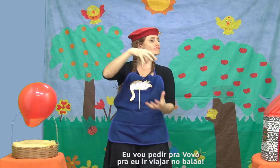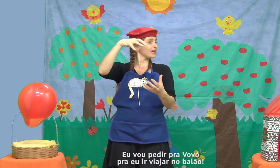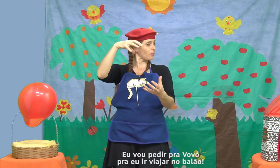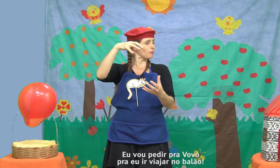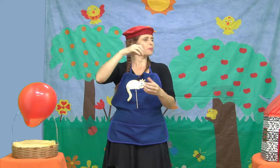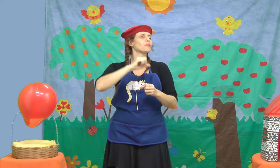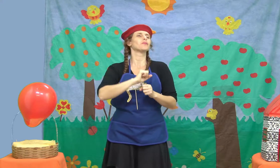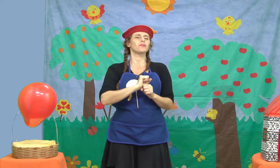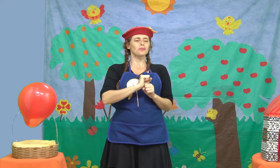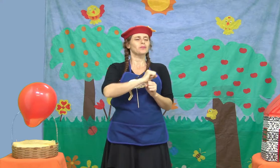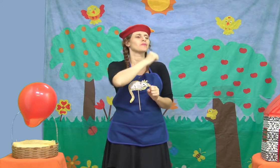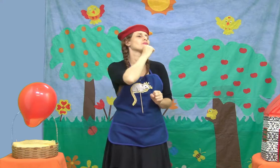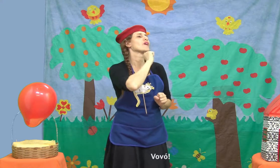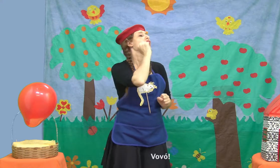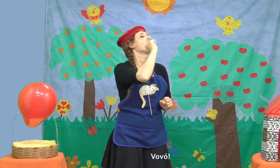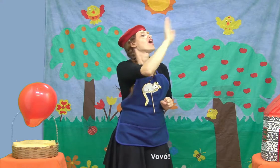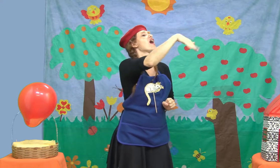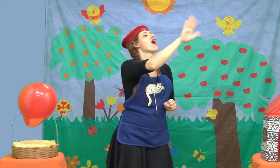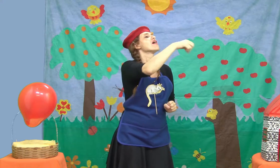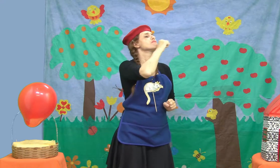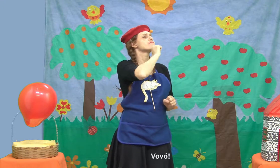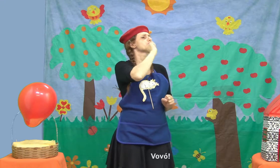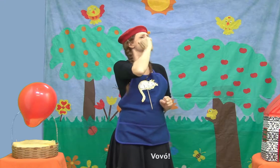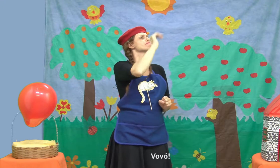no bar vovó vovó